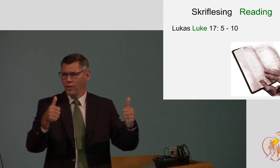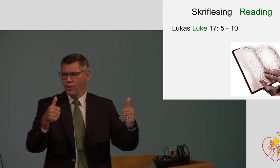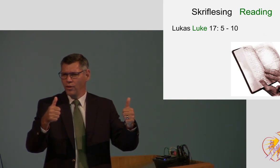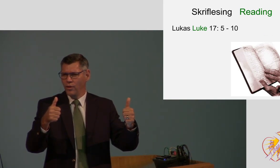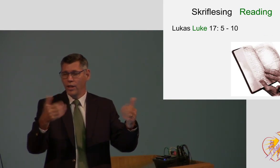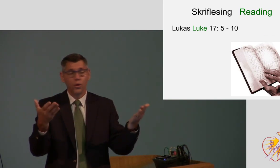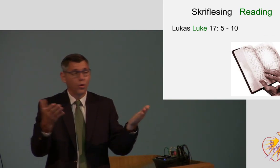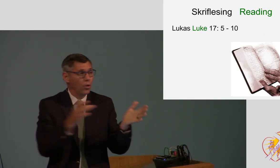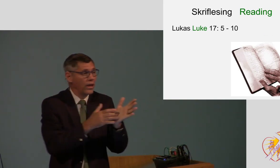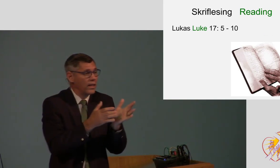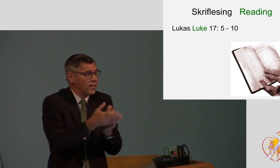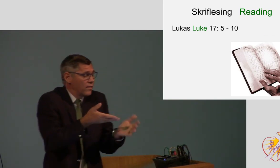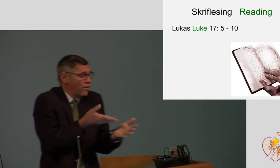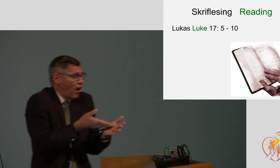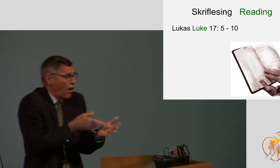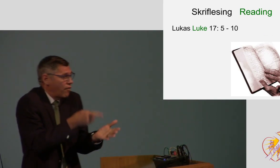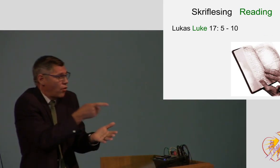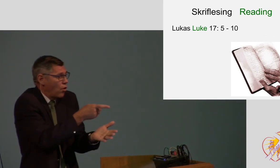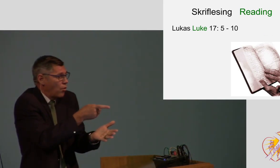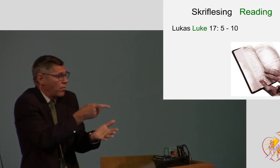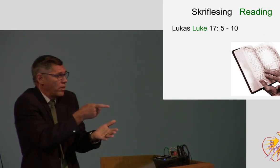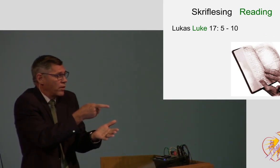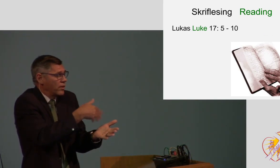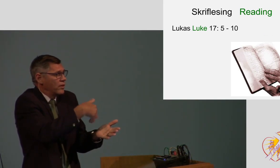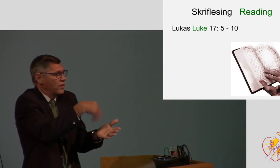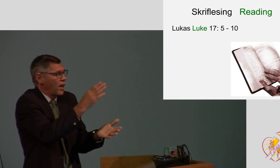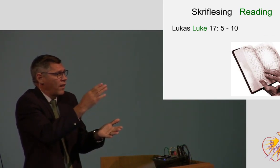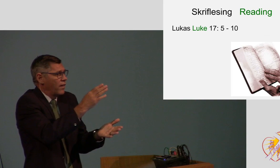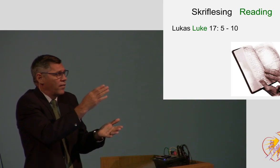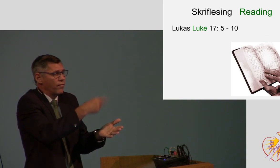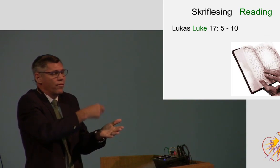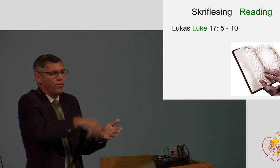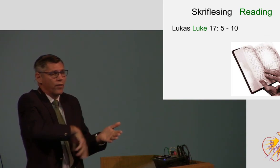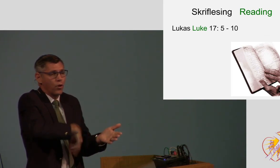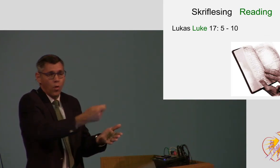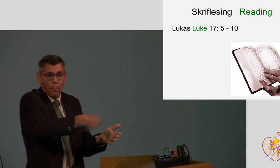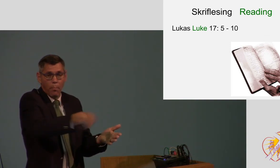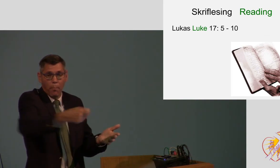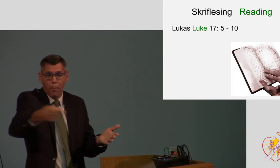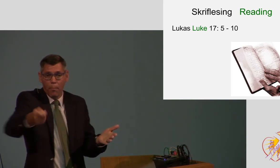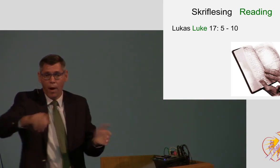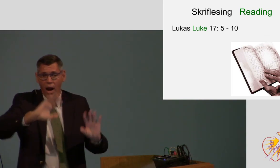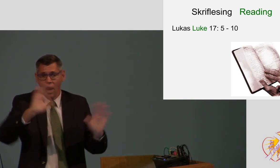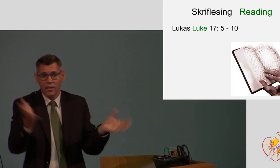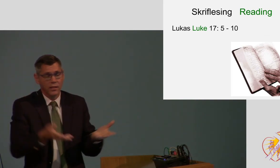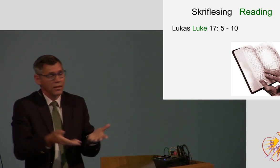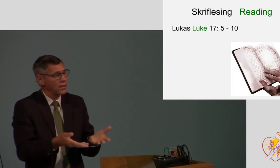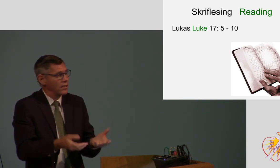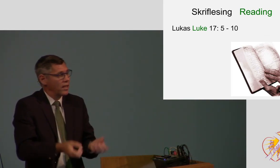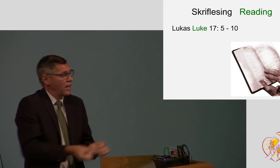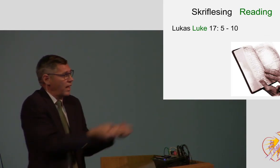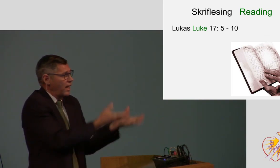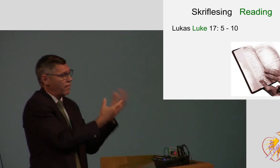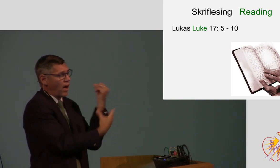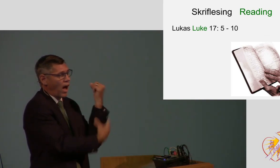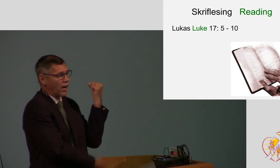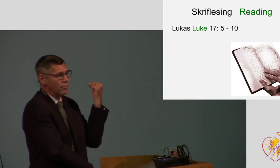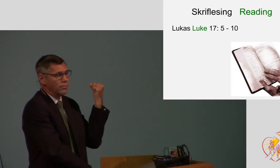En toe Jesus vra vir hom, gaan verkoop alles en gee vir arm